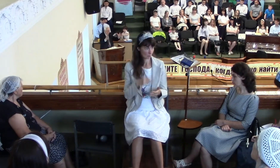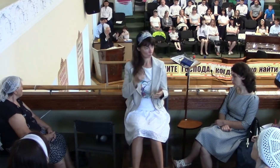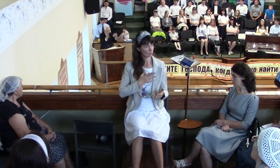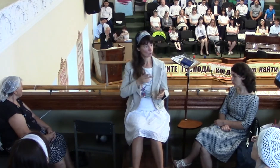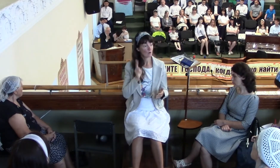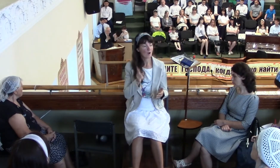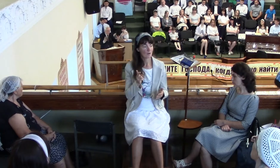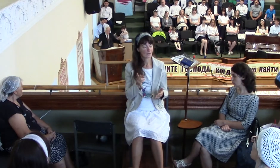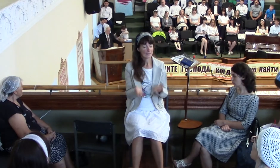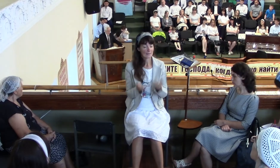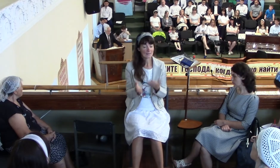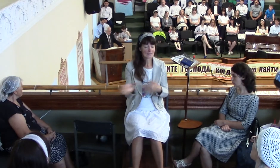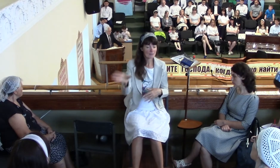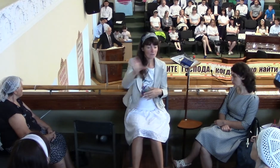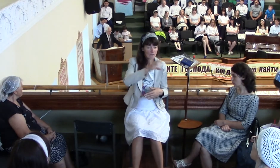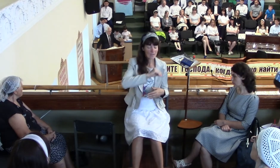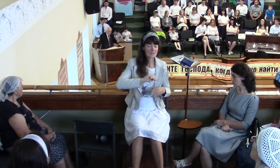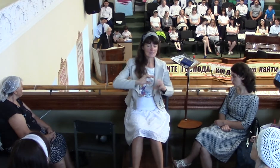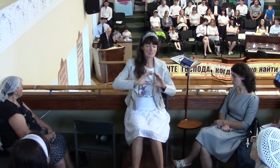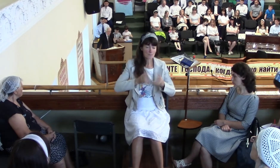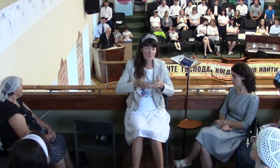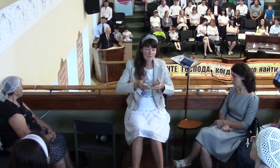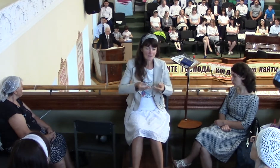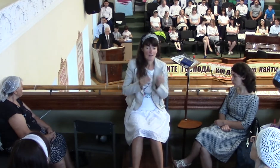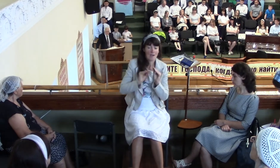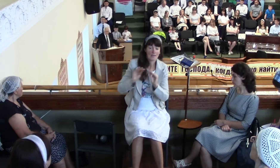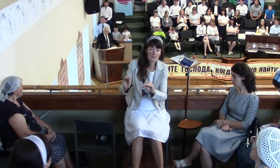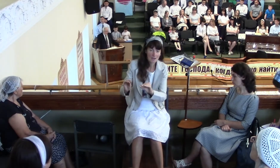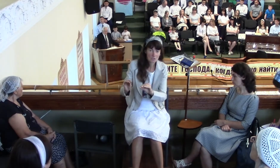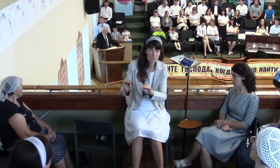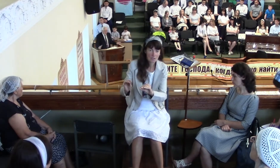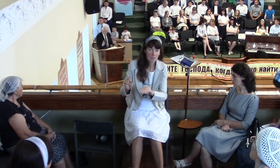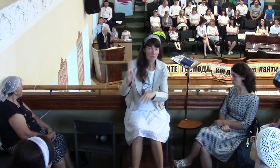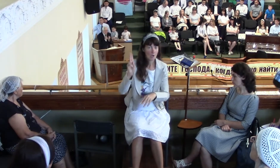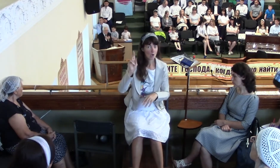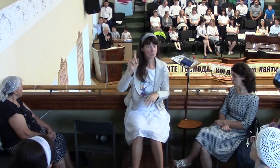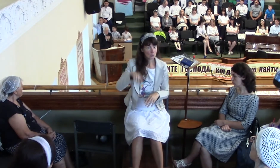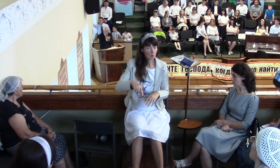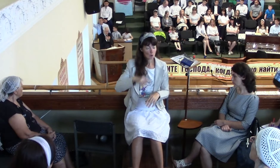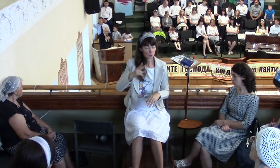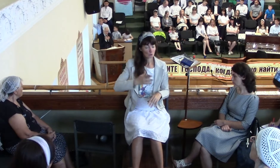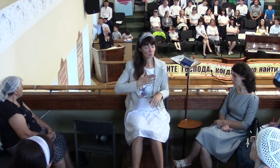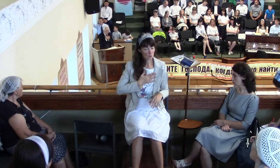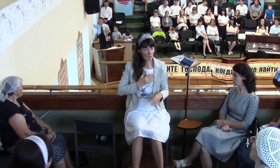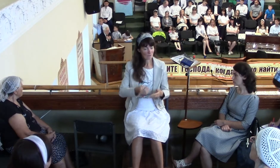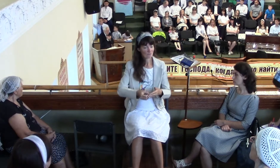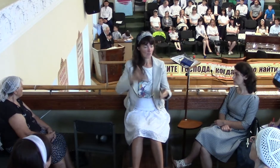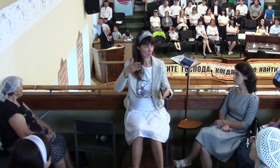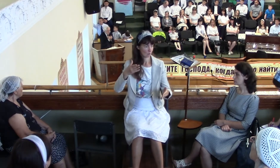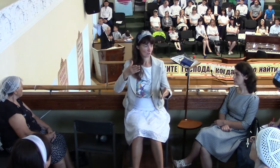дашь, душа все равно дороже. Если бы каждый из нас сегодня понимал ценность